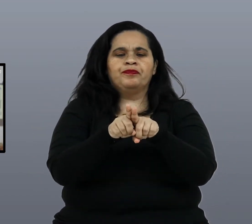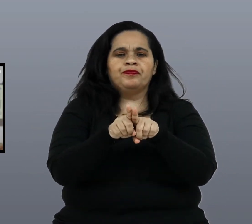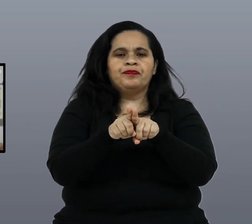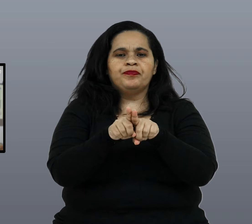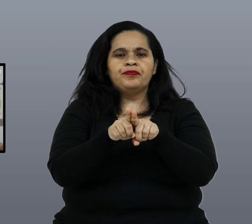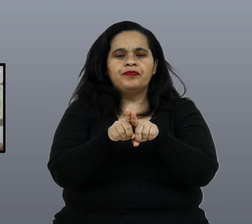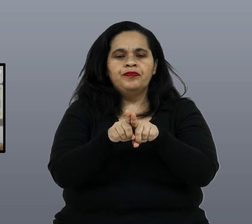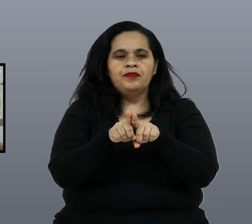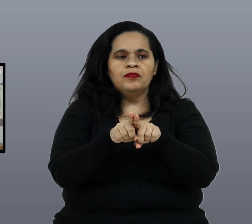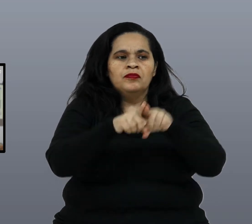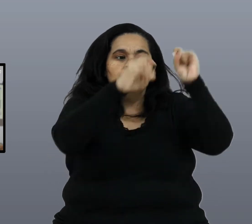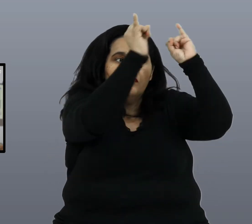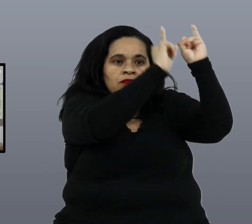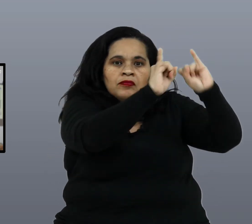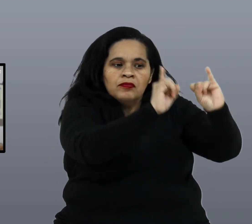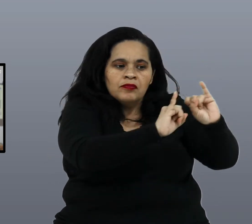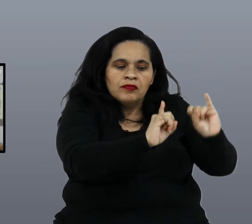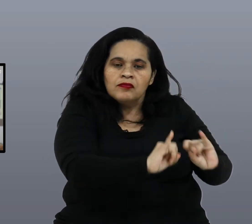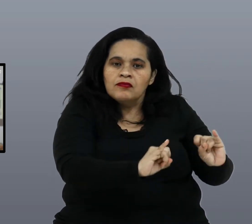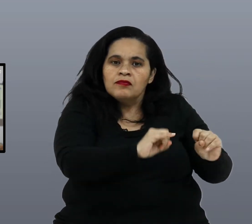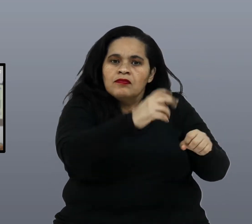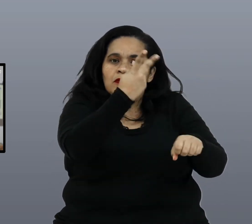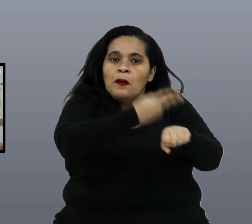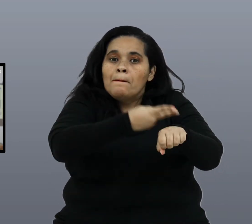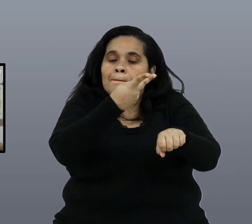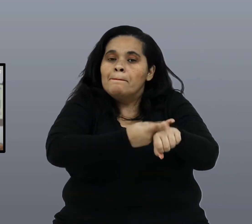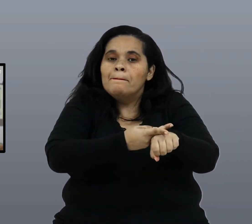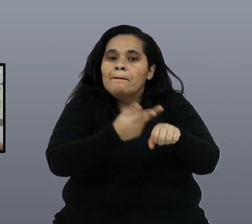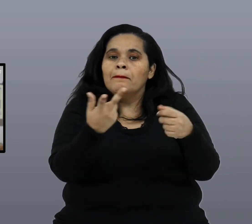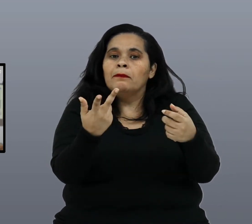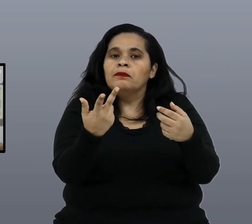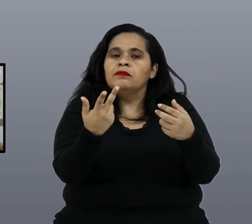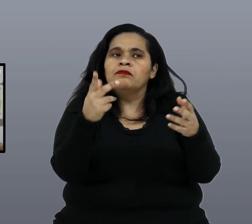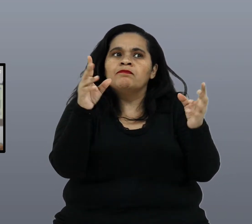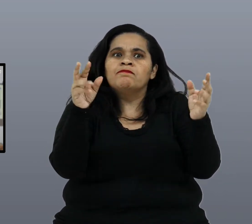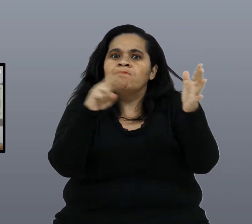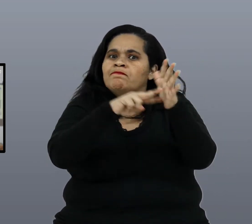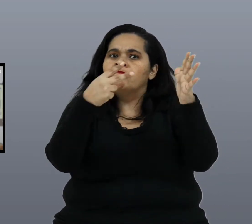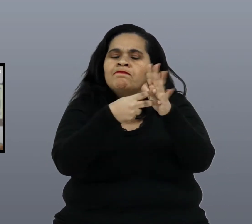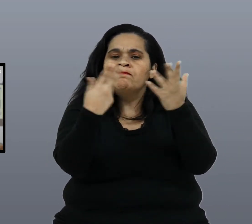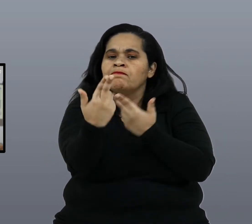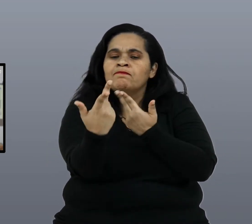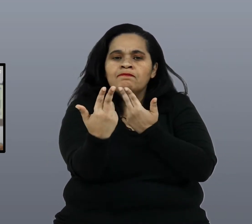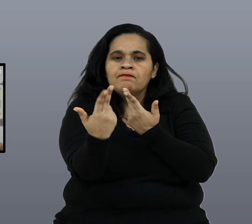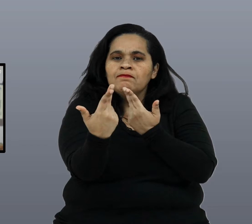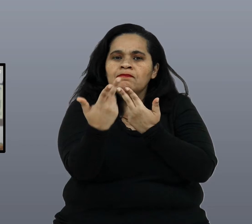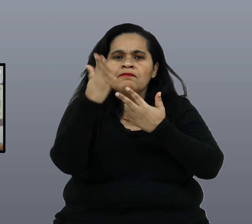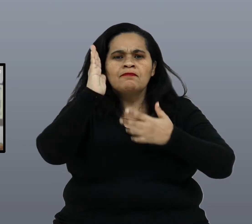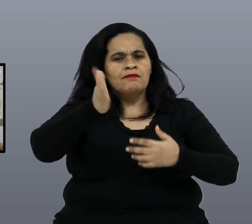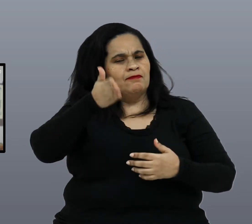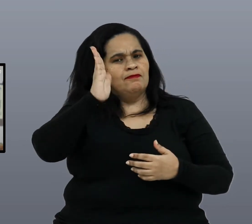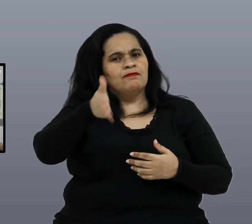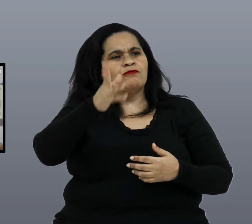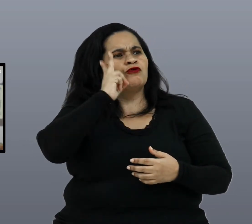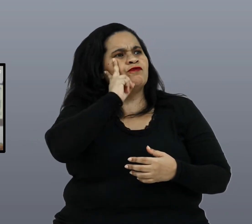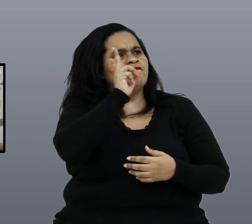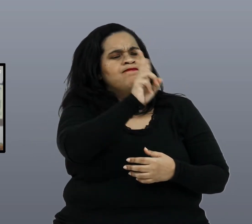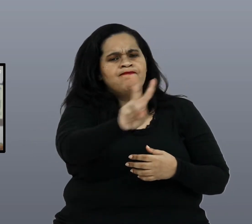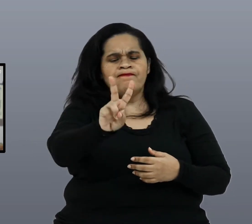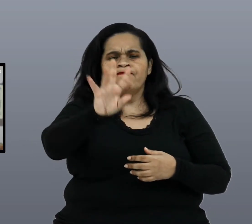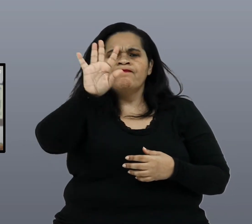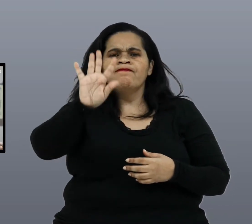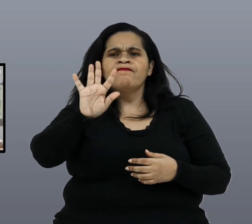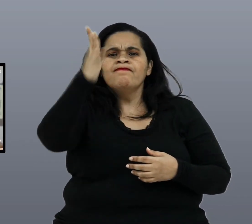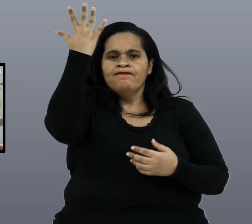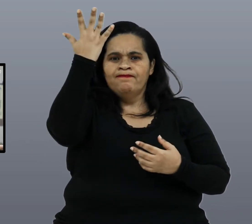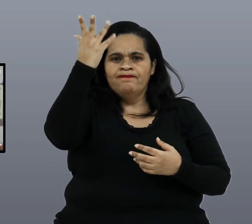parte da estátua lá de prata, é o mesmo significado. E isso a gente já viu isso acontecer na história,